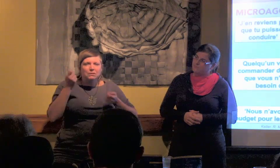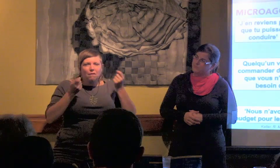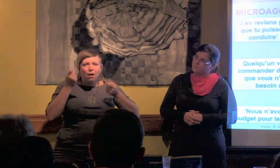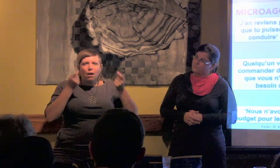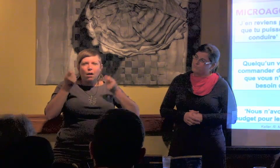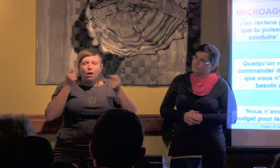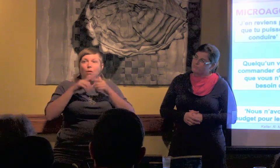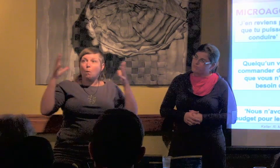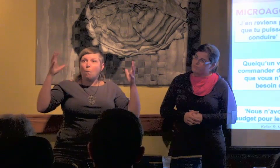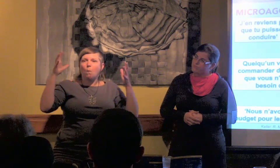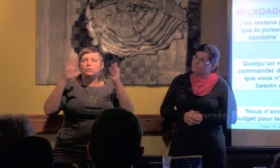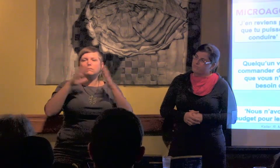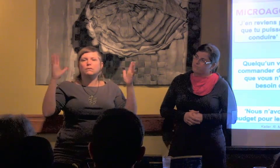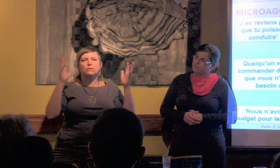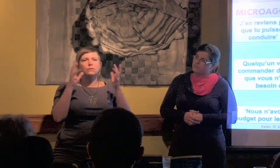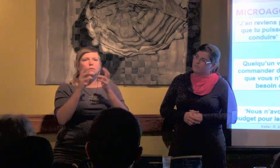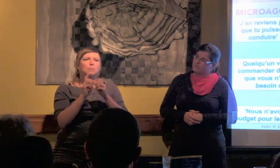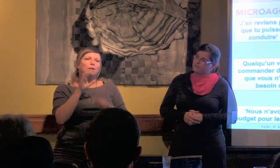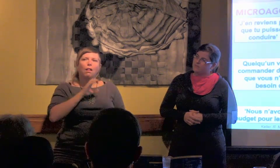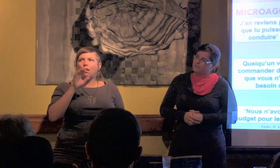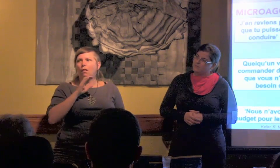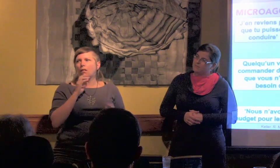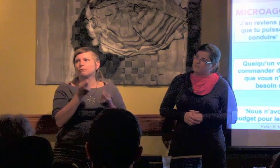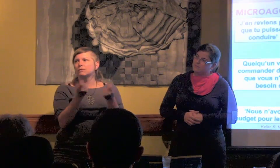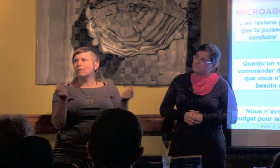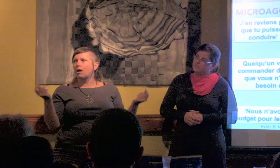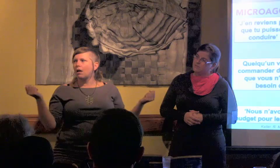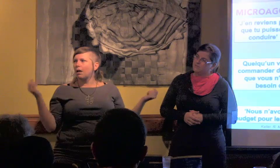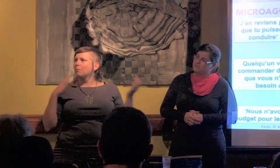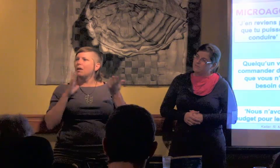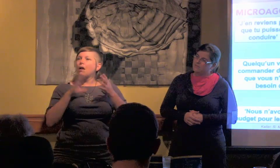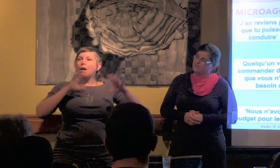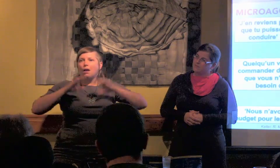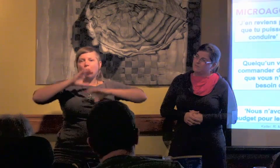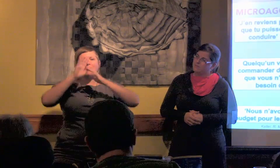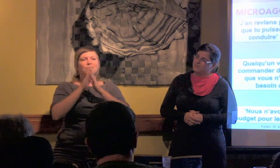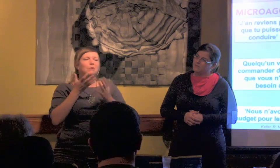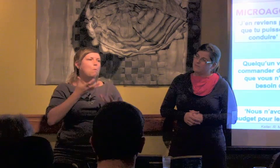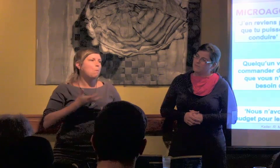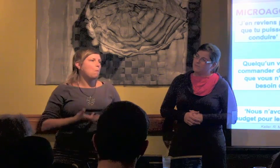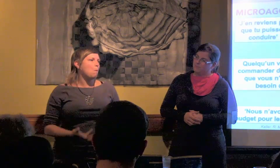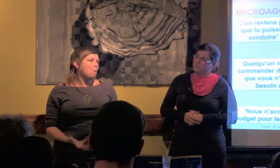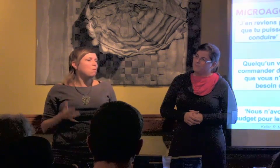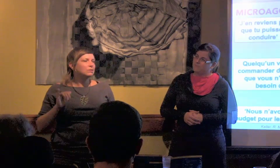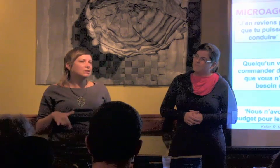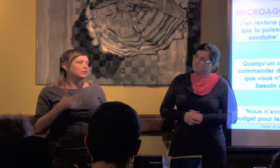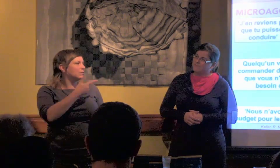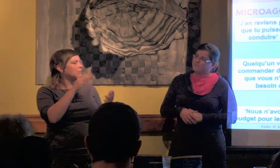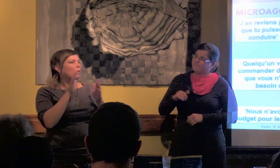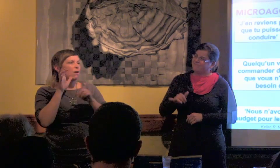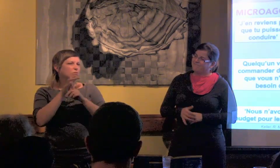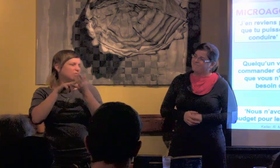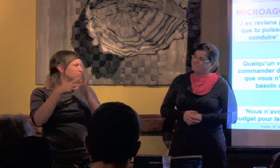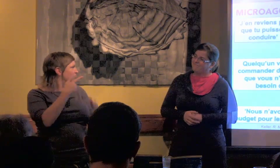voir un peu où il voulait en venir. Il disait justement c'est une macro-agression parce qu'au fil du temps, quelque part, bien, ça finit par s'accumuler,